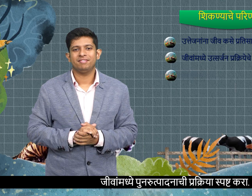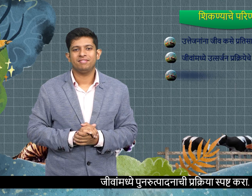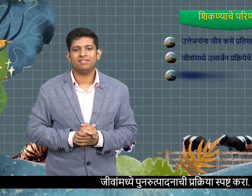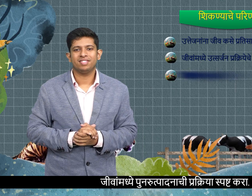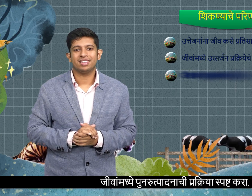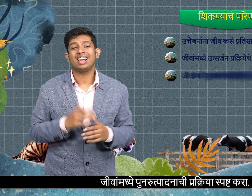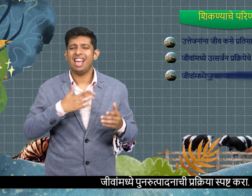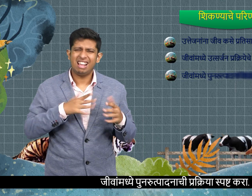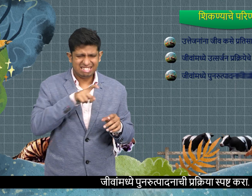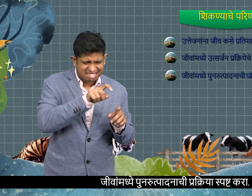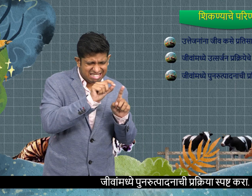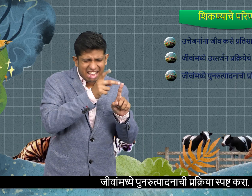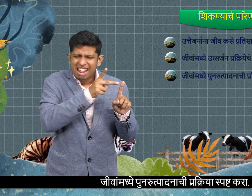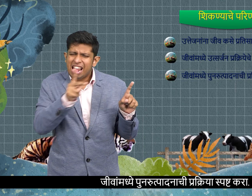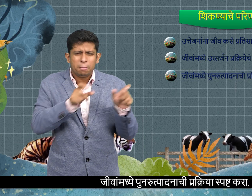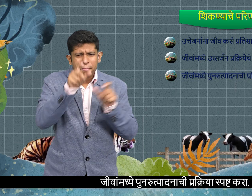जीवांमध्ये